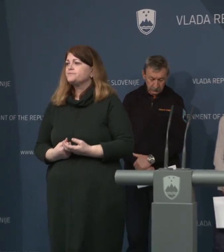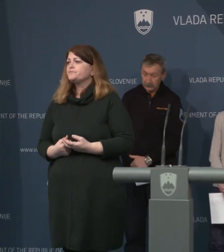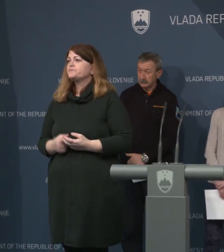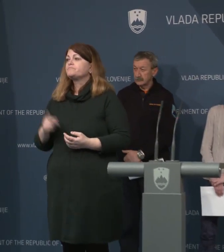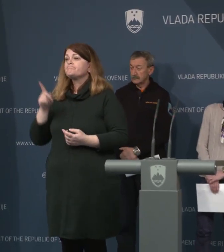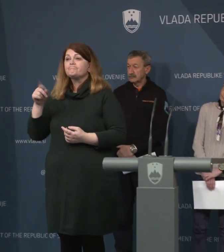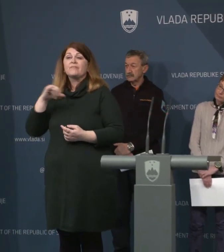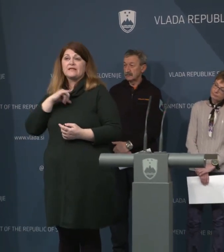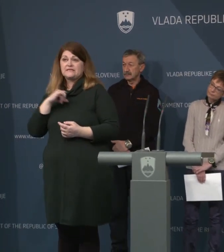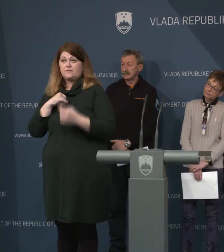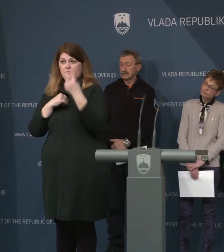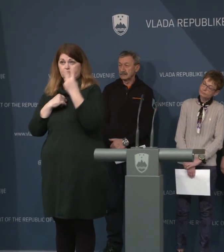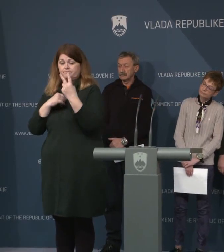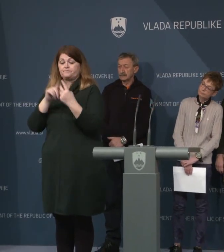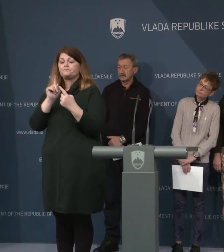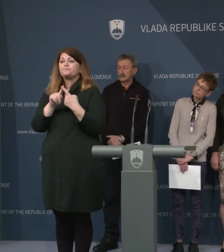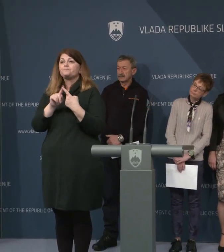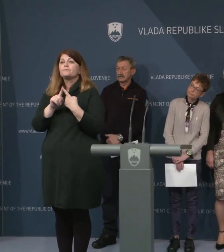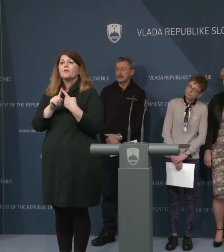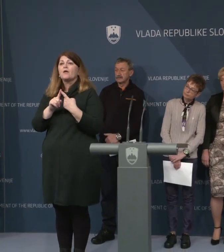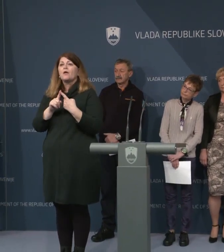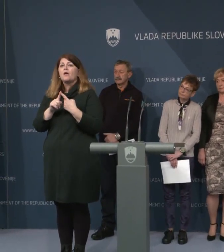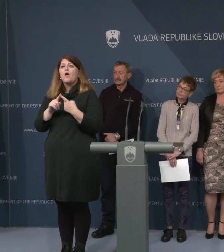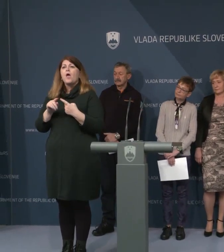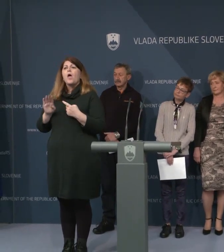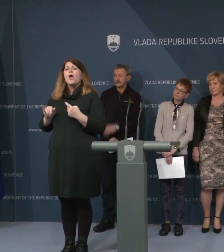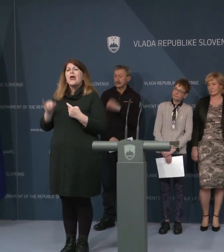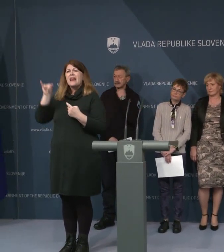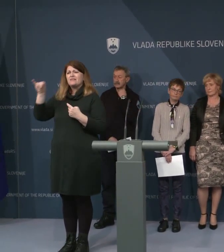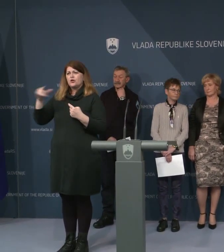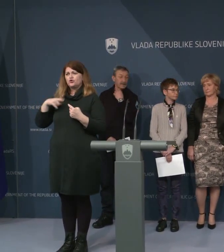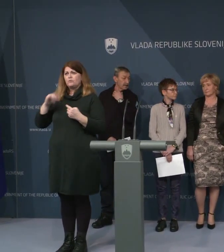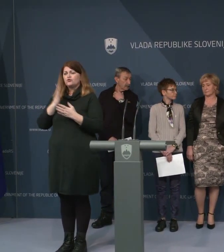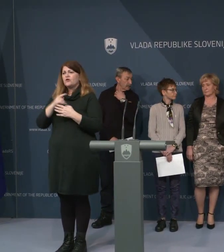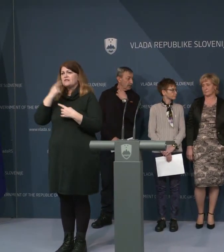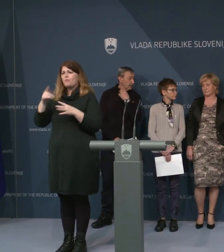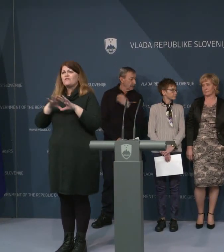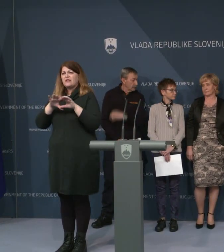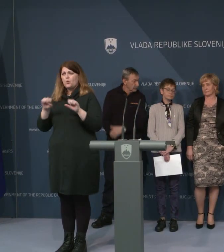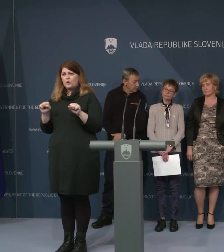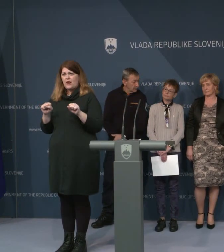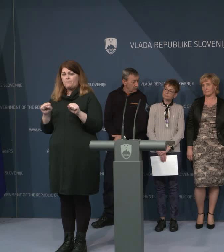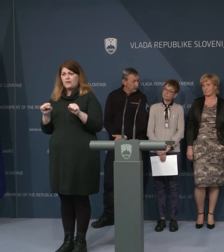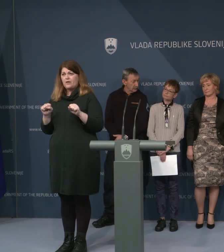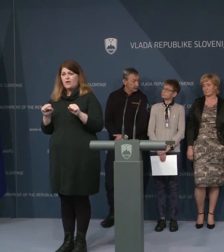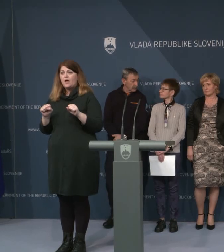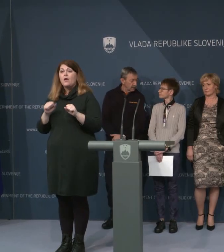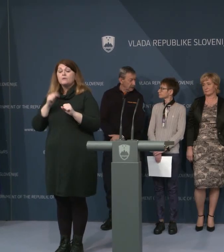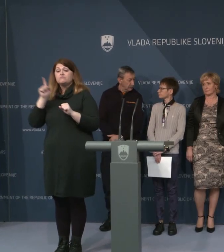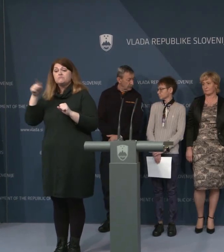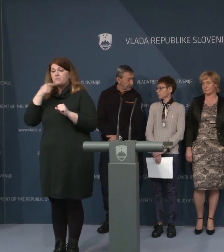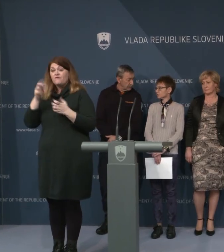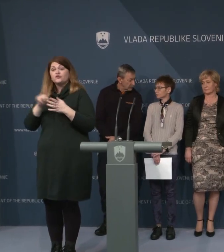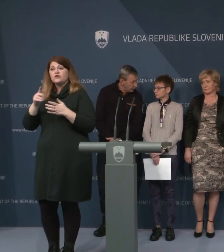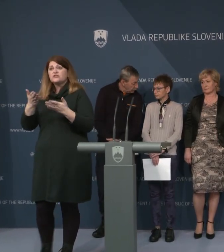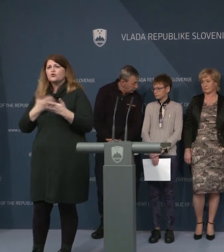Ja, torej mene pa zanima dvoje. Prva stvar je brniško letališče in že napovedani ukrepi. Sami pravijo, da še